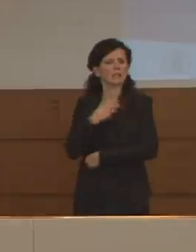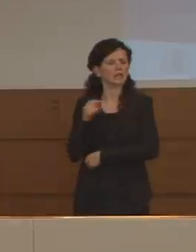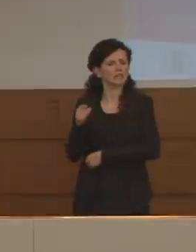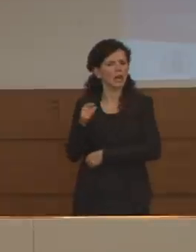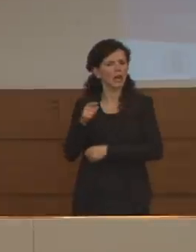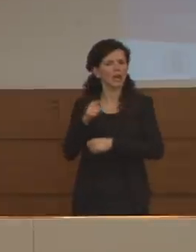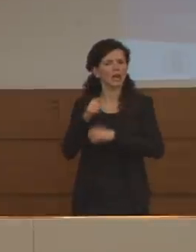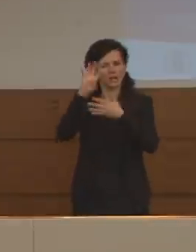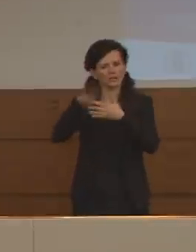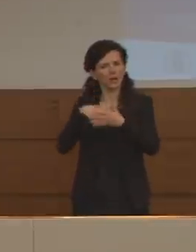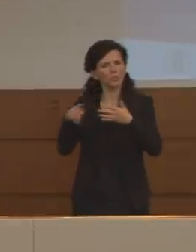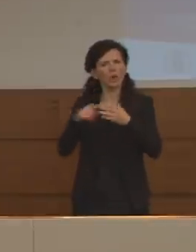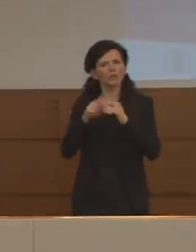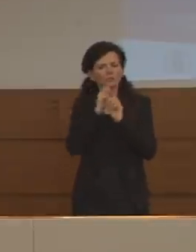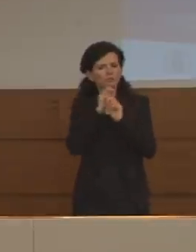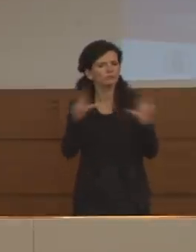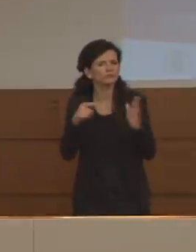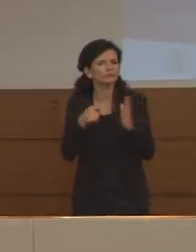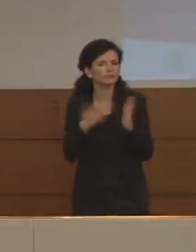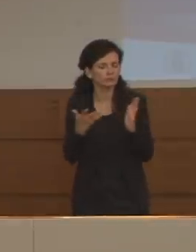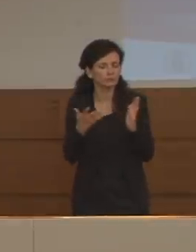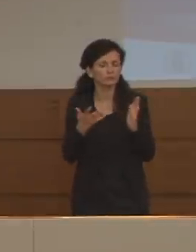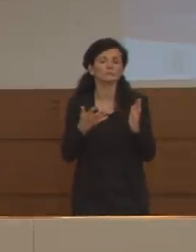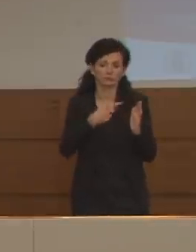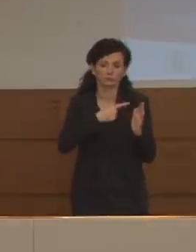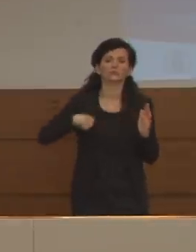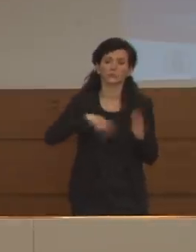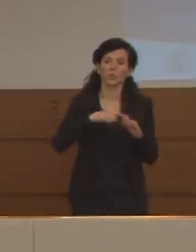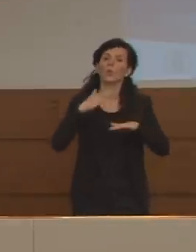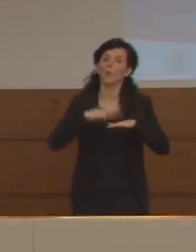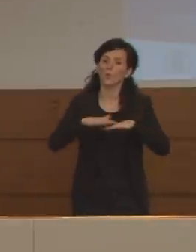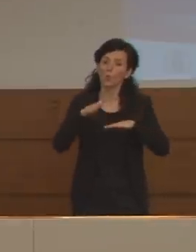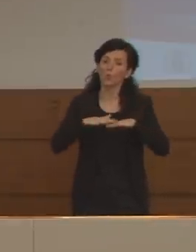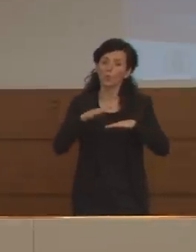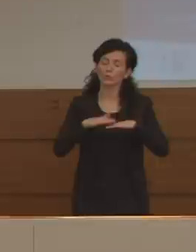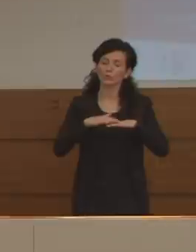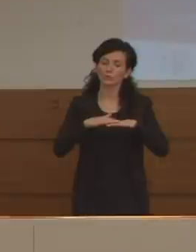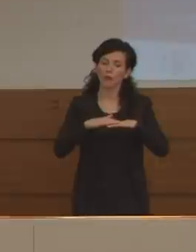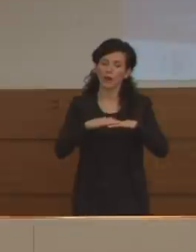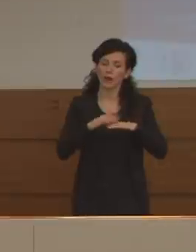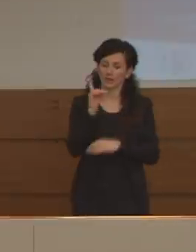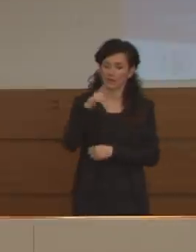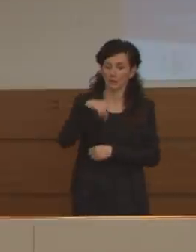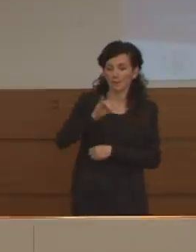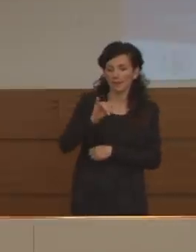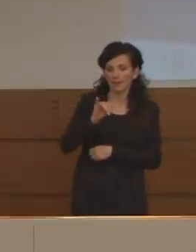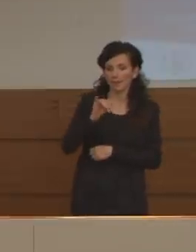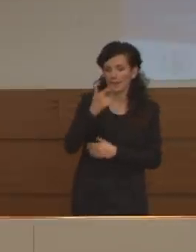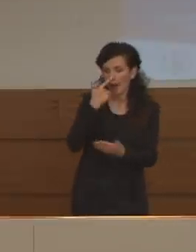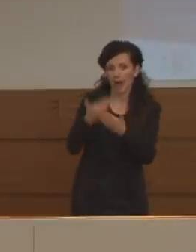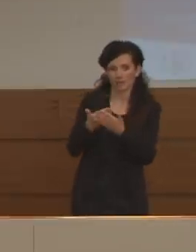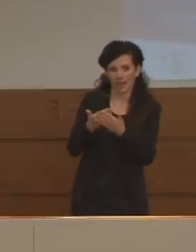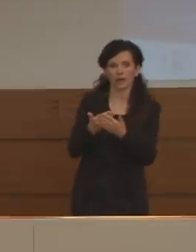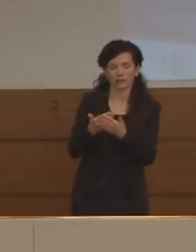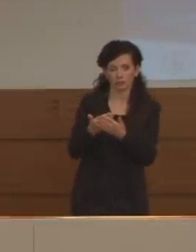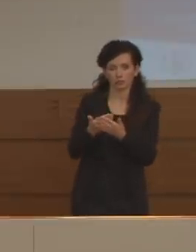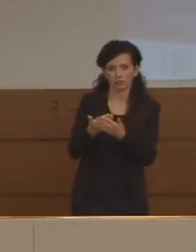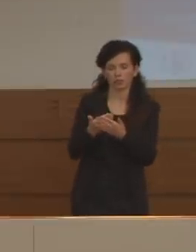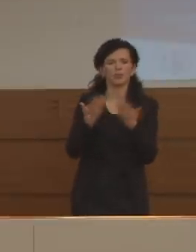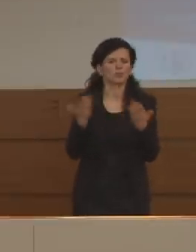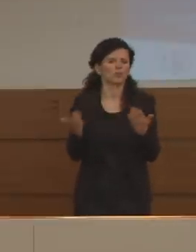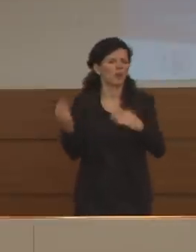porta a dover utilizzare in modo appropriato le varie risorse ai vari dpa aggiungo come